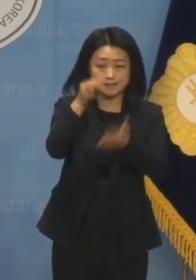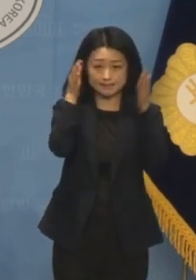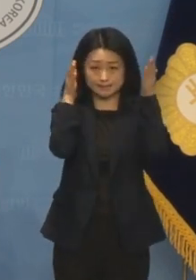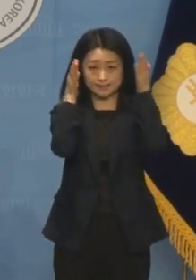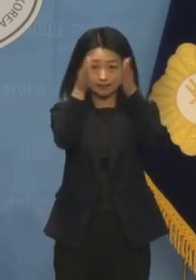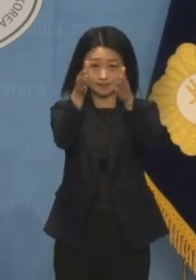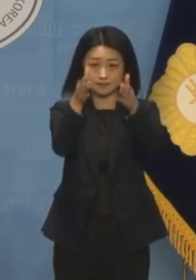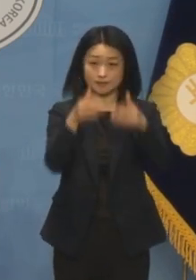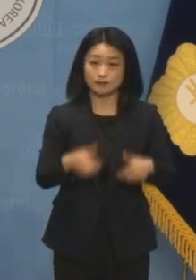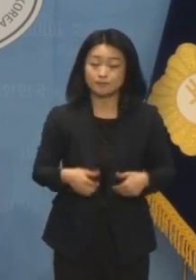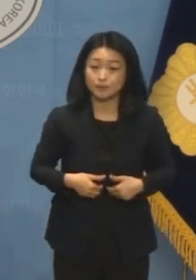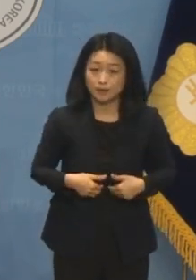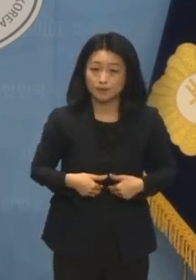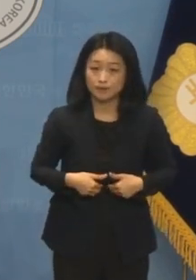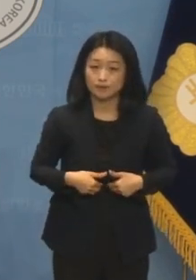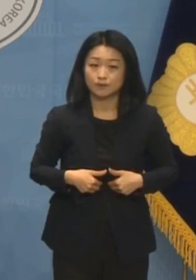합니다.